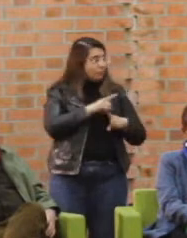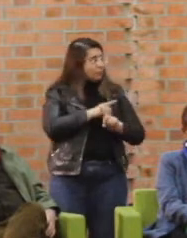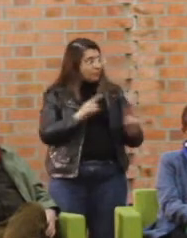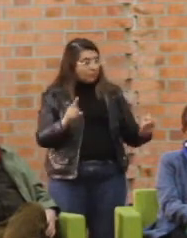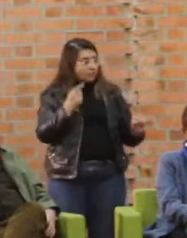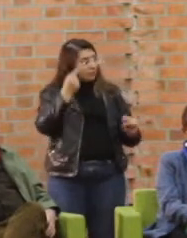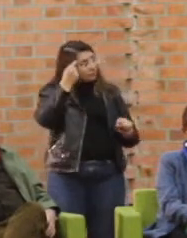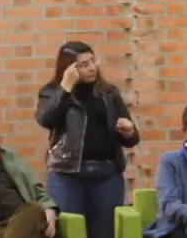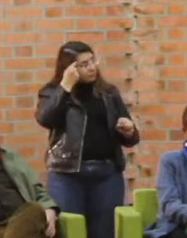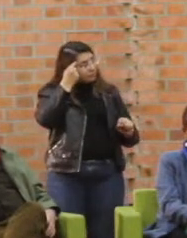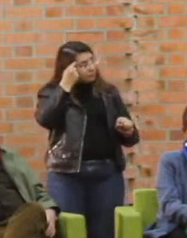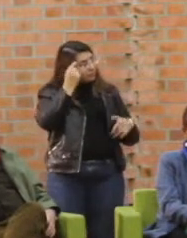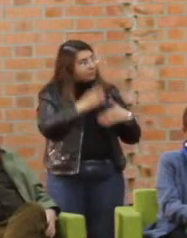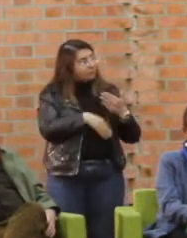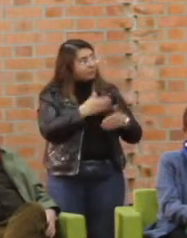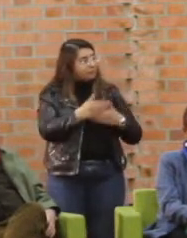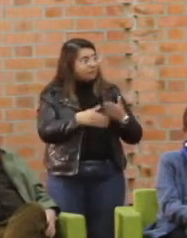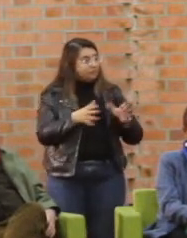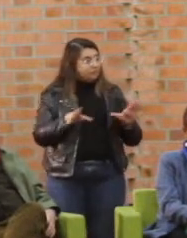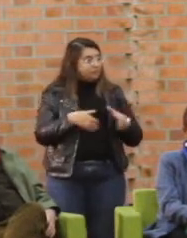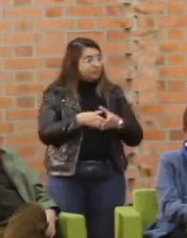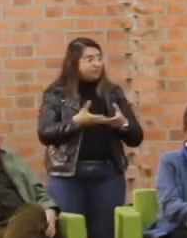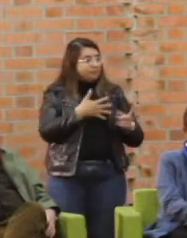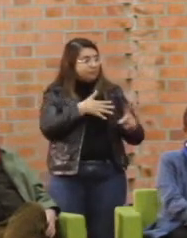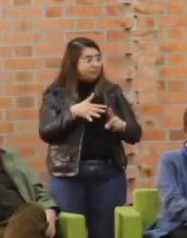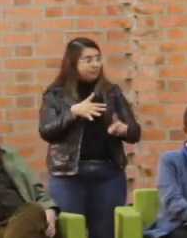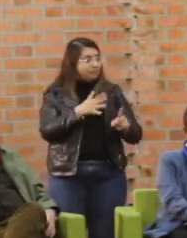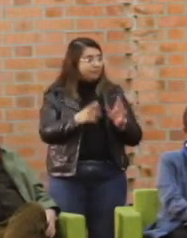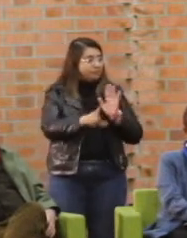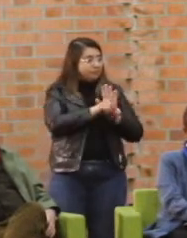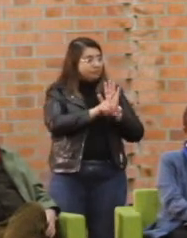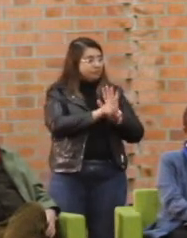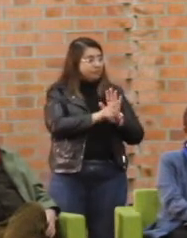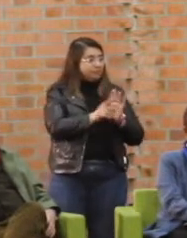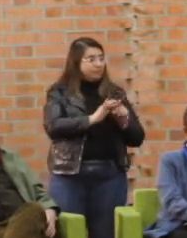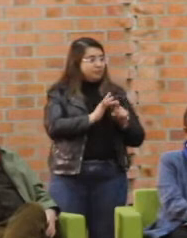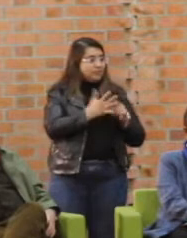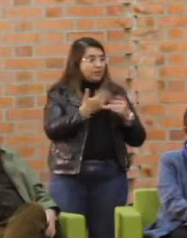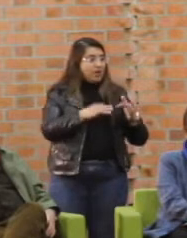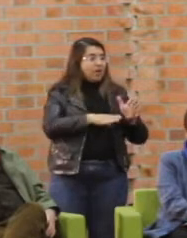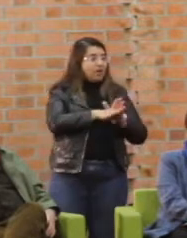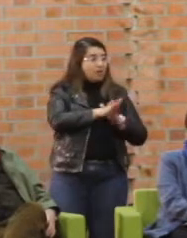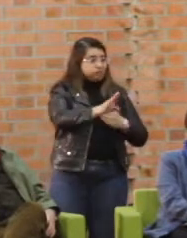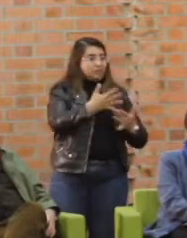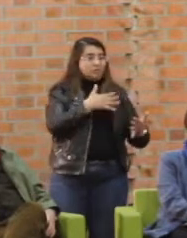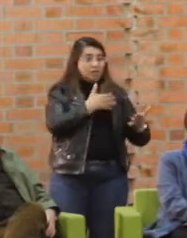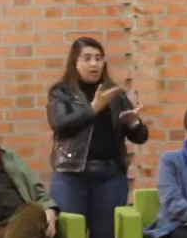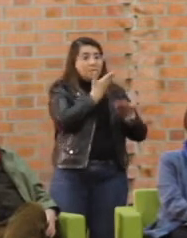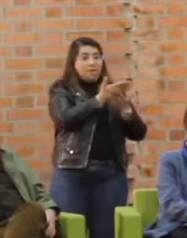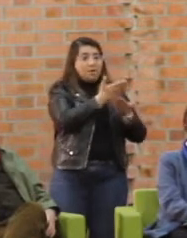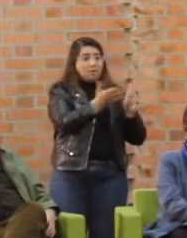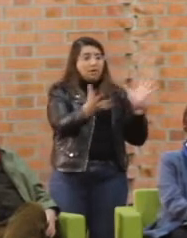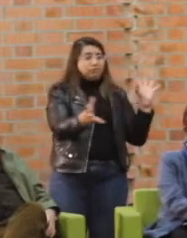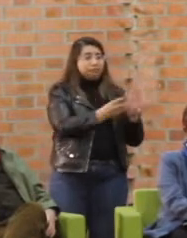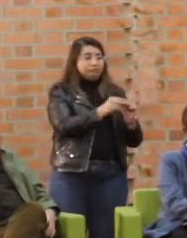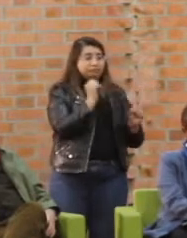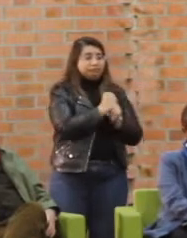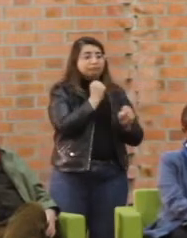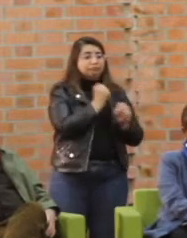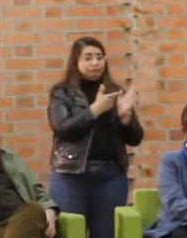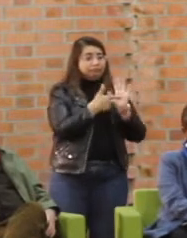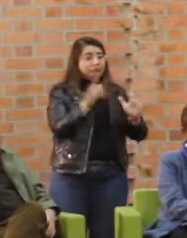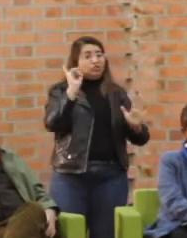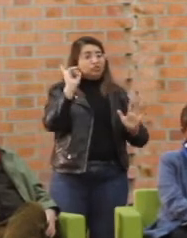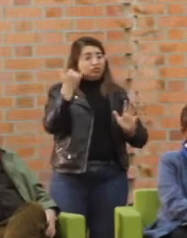tal digamos el enunciado como tal de la de la ley se ha avanzado más rápido en la ley que en las prácticas y en las